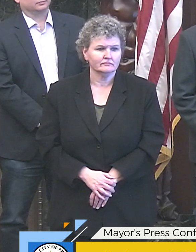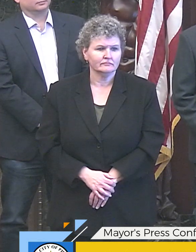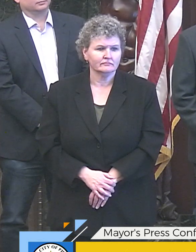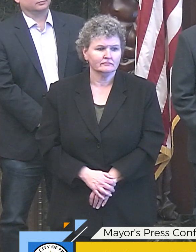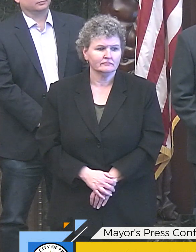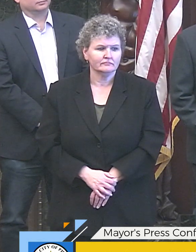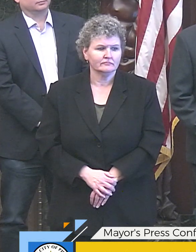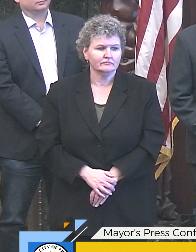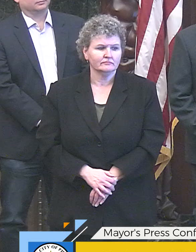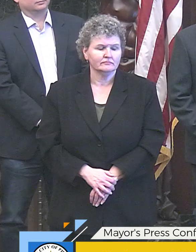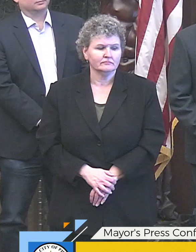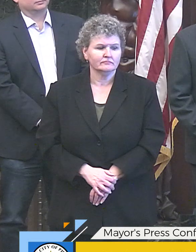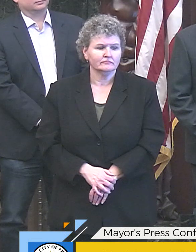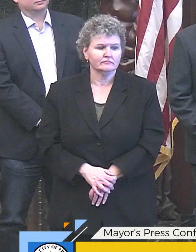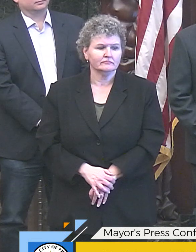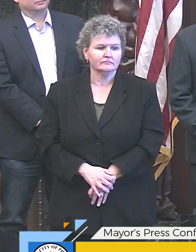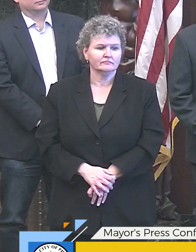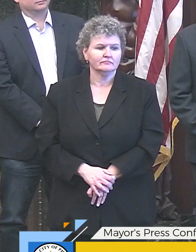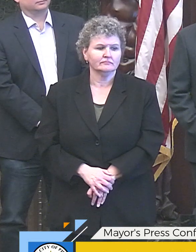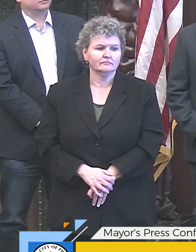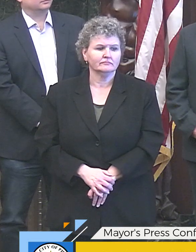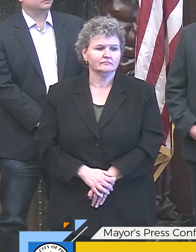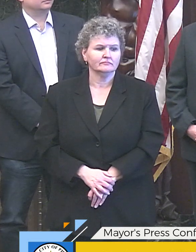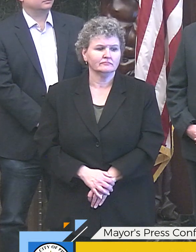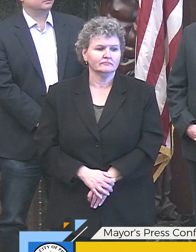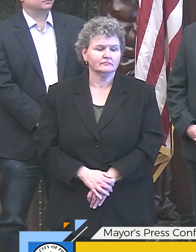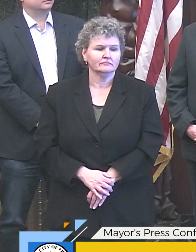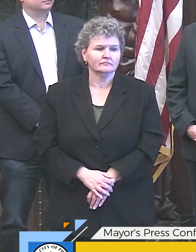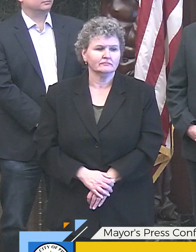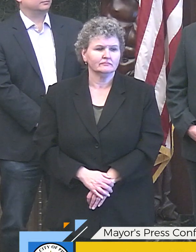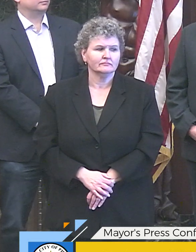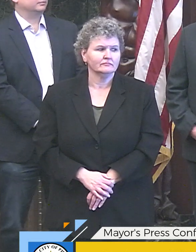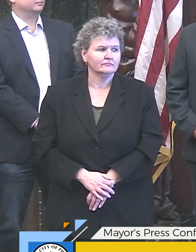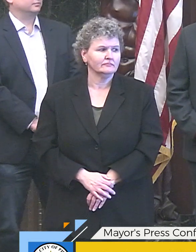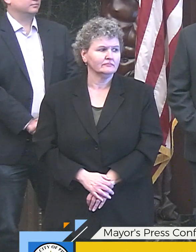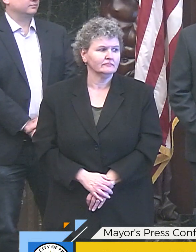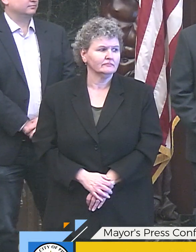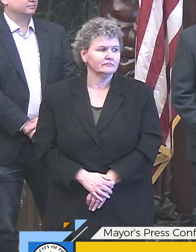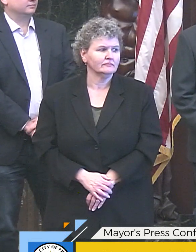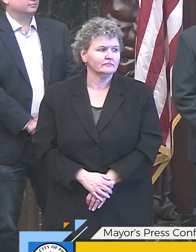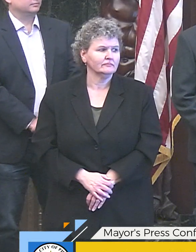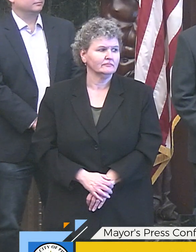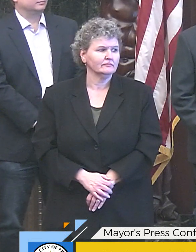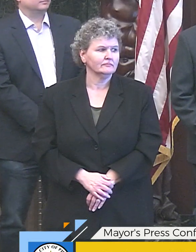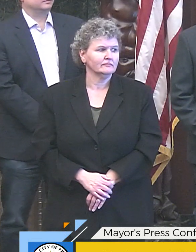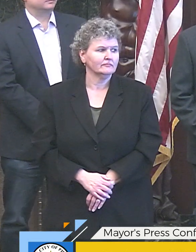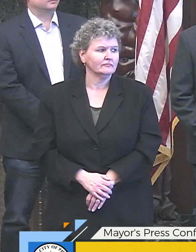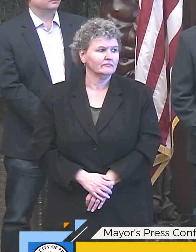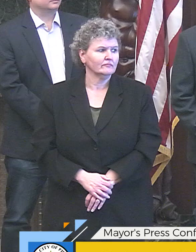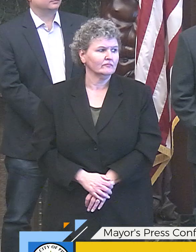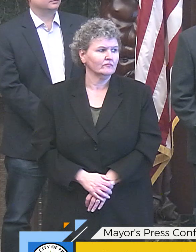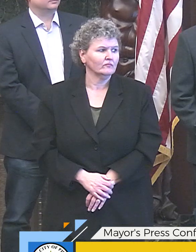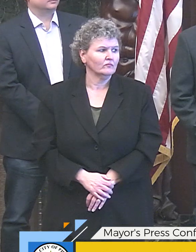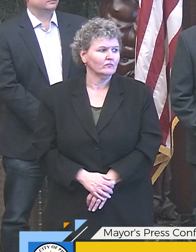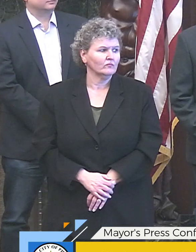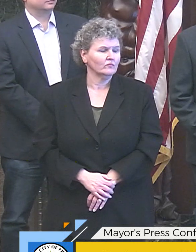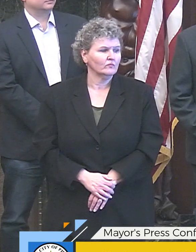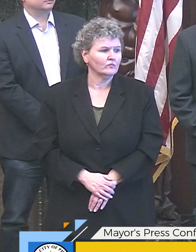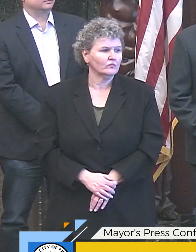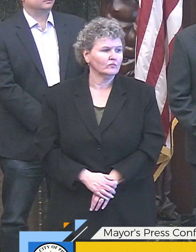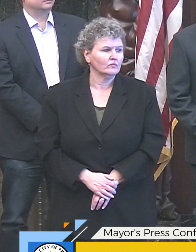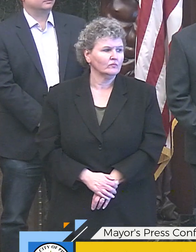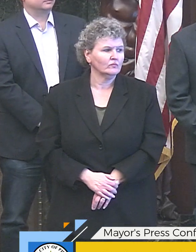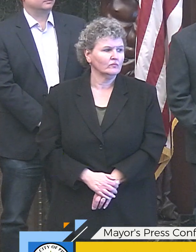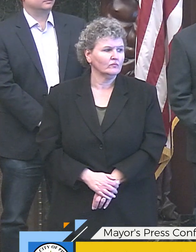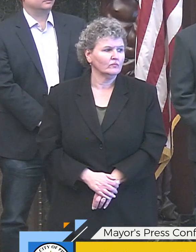movilización, porque son organizaciones prácticamente muy orgánicas de la gente, pero no tienen realmente a quién acudir y tienen